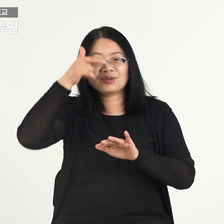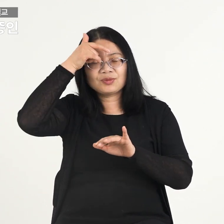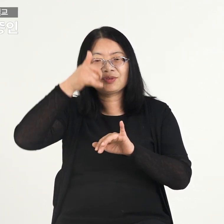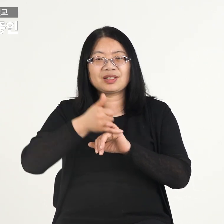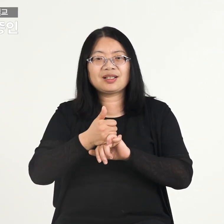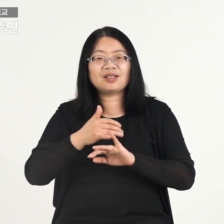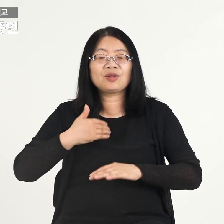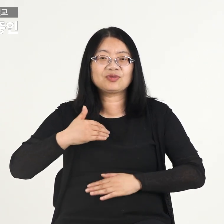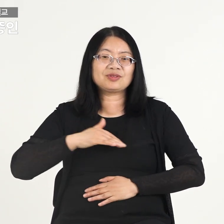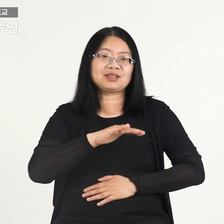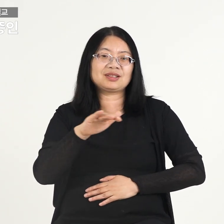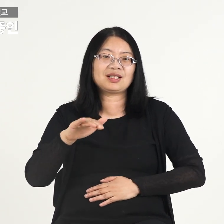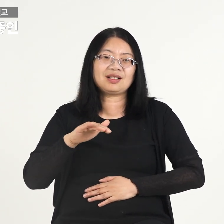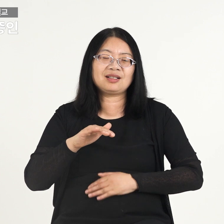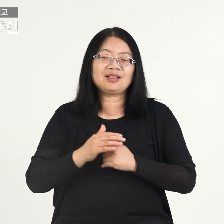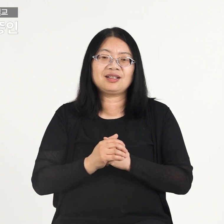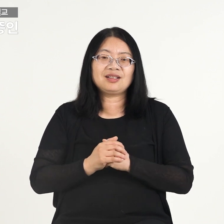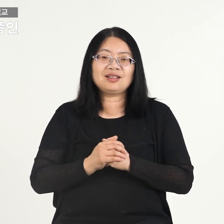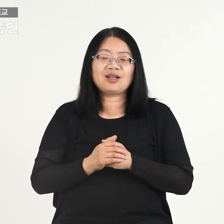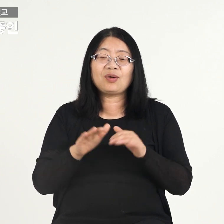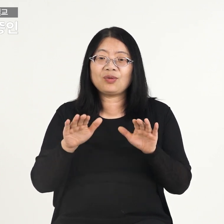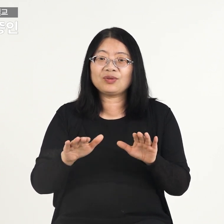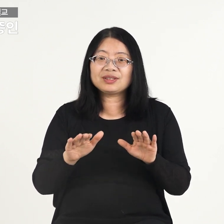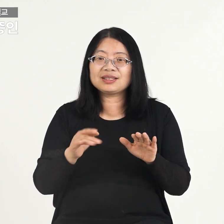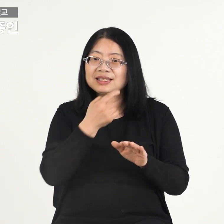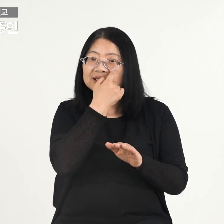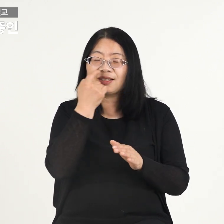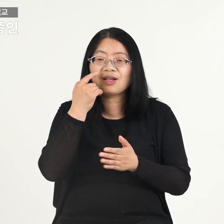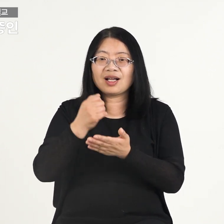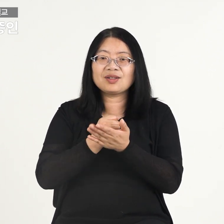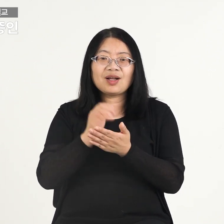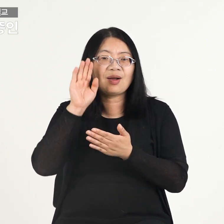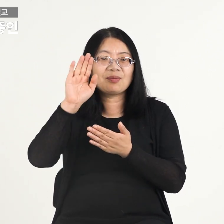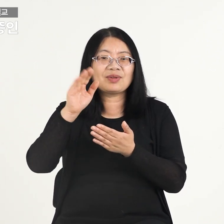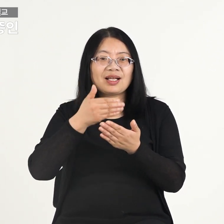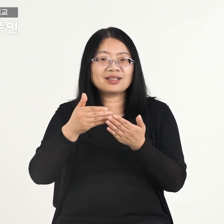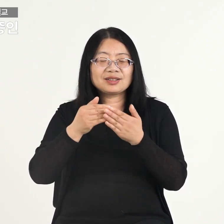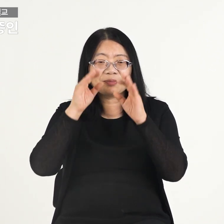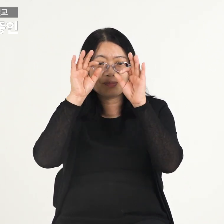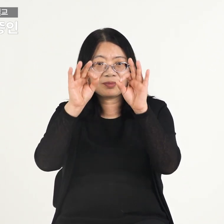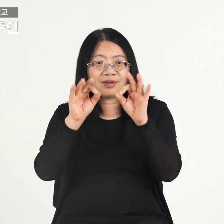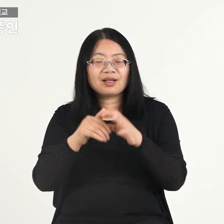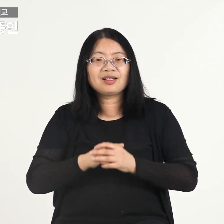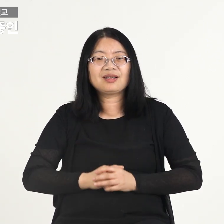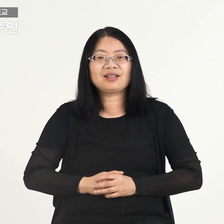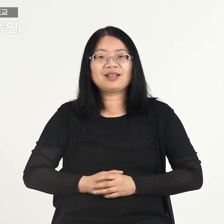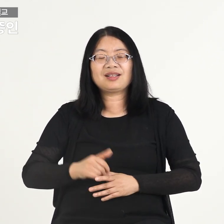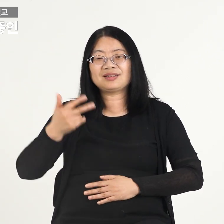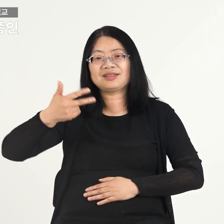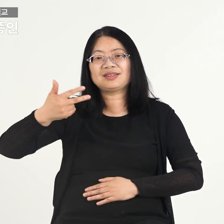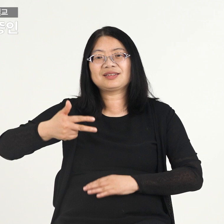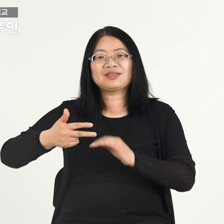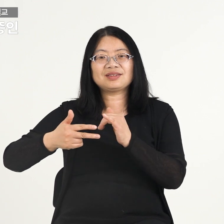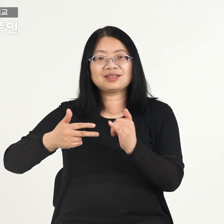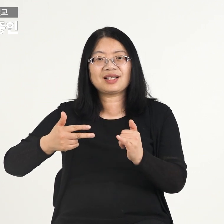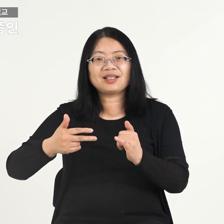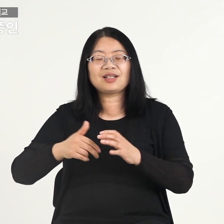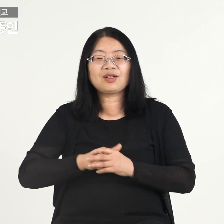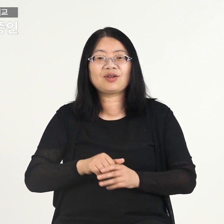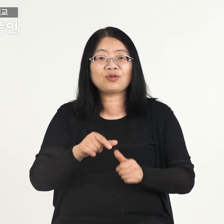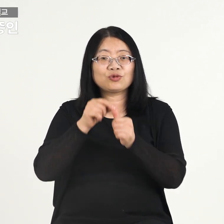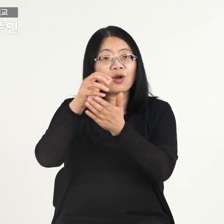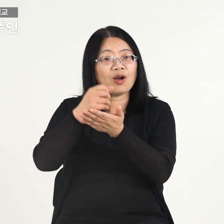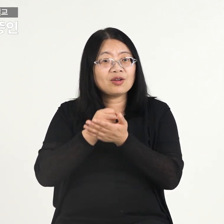구약에 우리가 오늘을 근거로 한 미래의 그림을 보니까 7천 명이